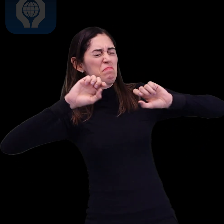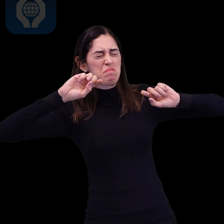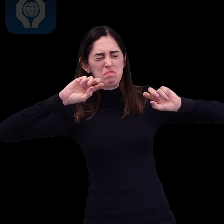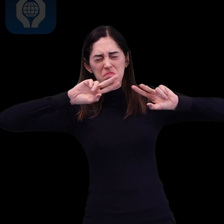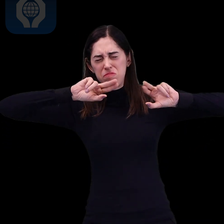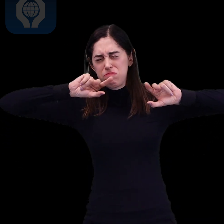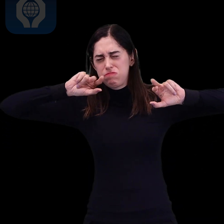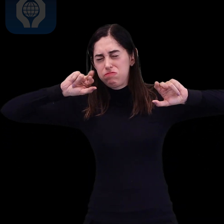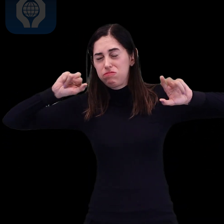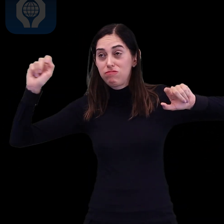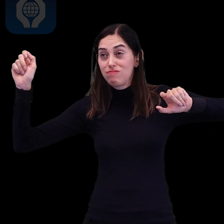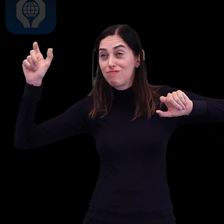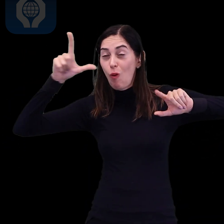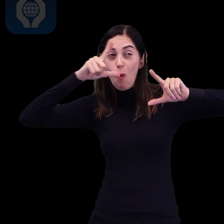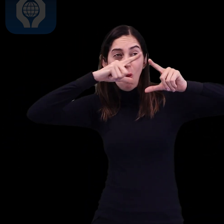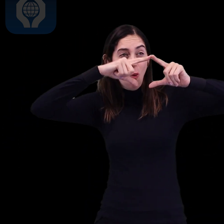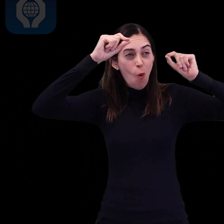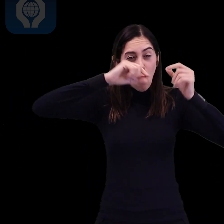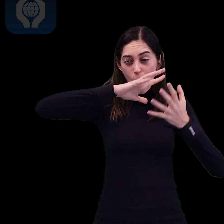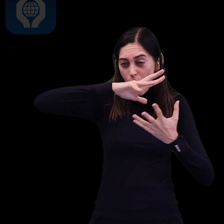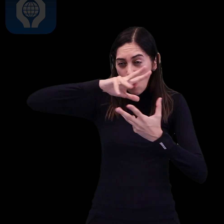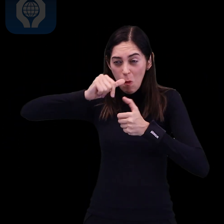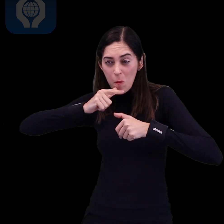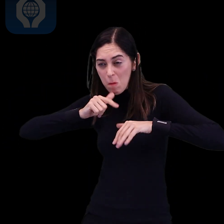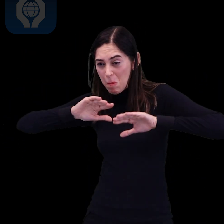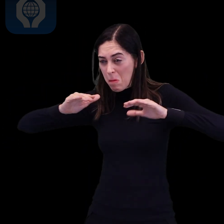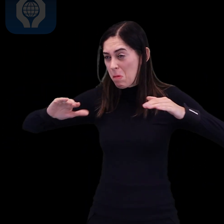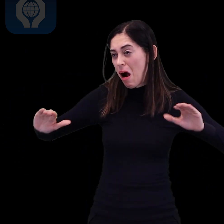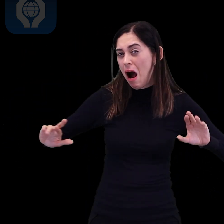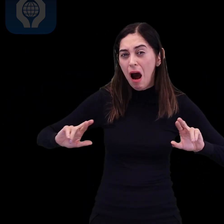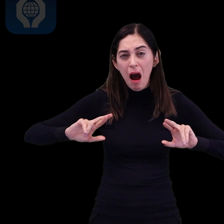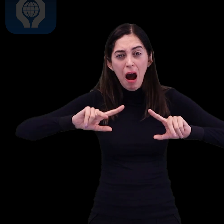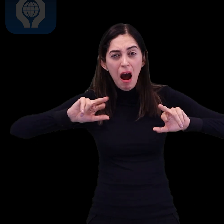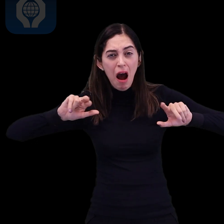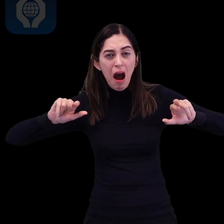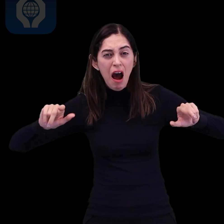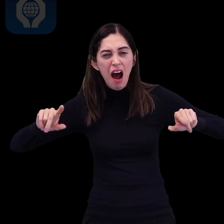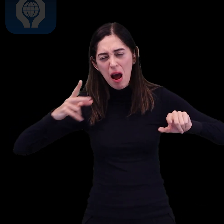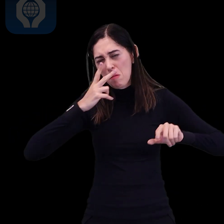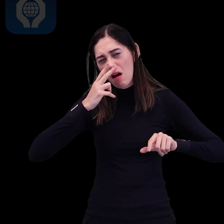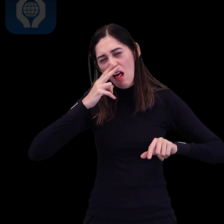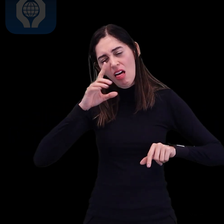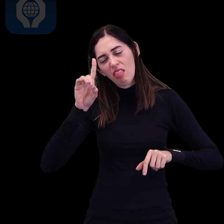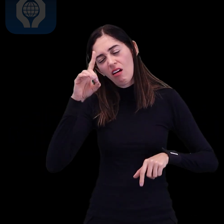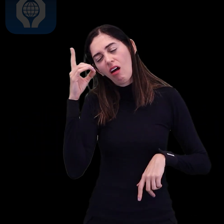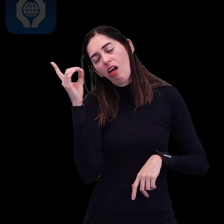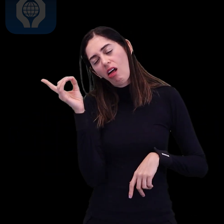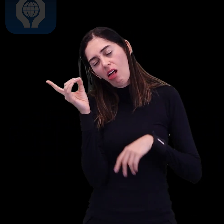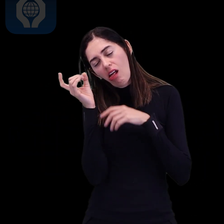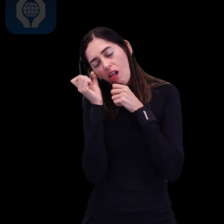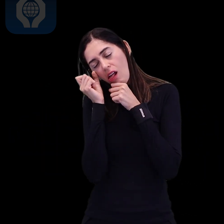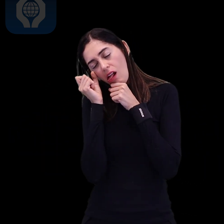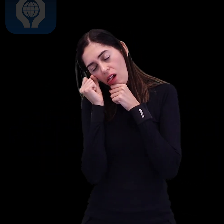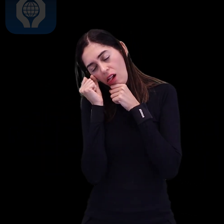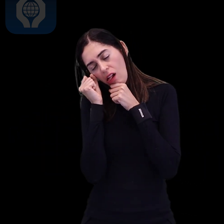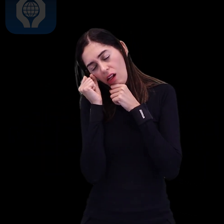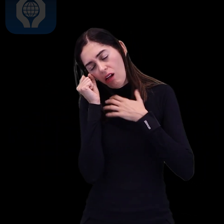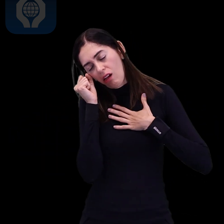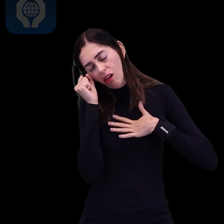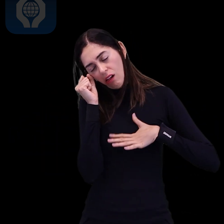sol e lua. Veja todas as coisas que criou na terra. Vocês acham que ele se deitou e disse: Estou cansado, vou ter um